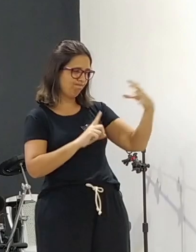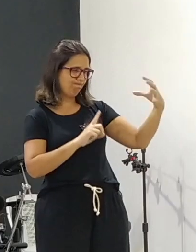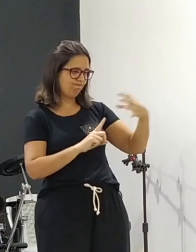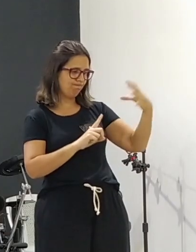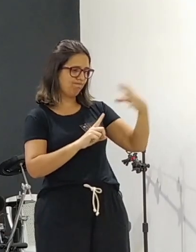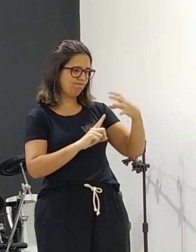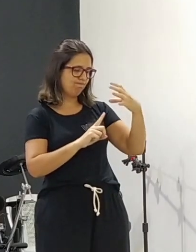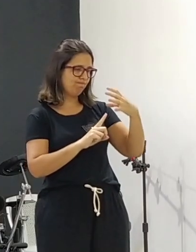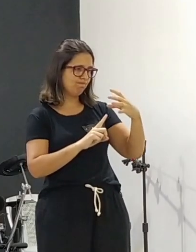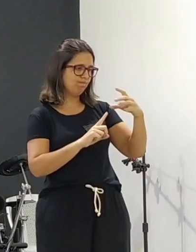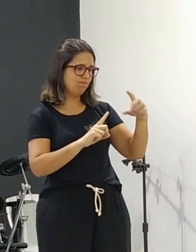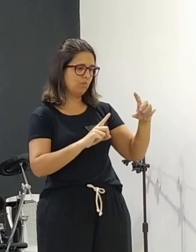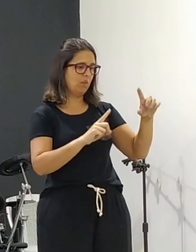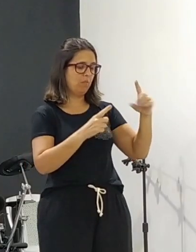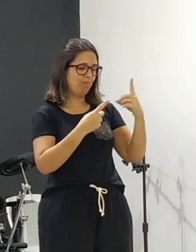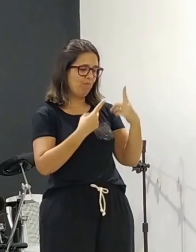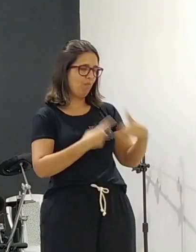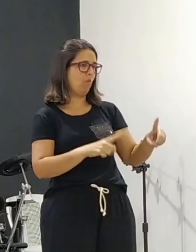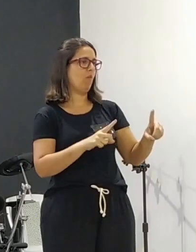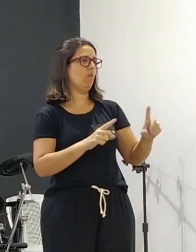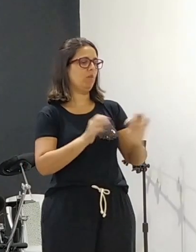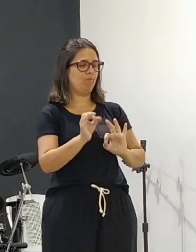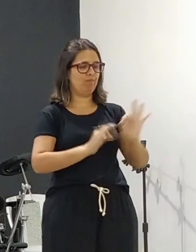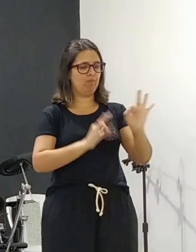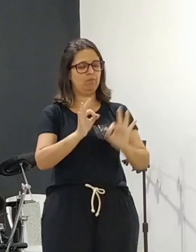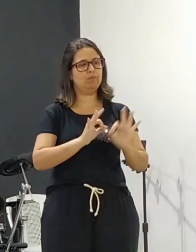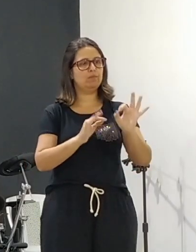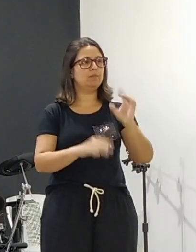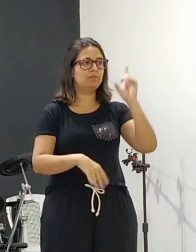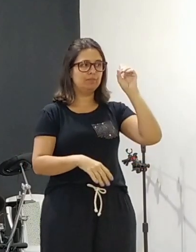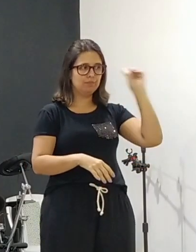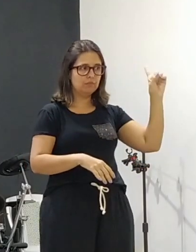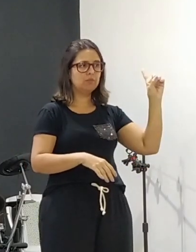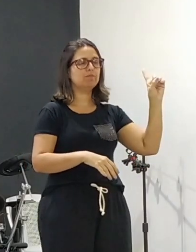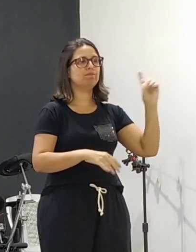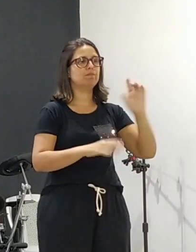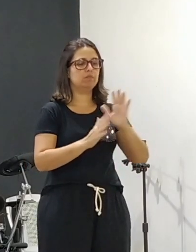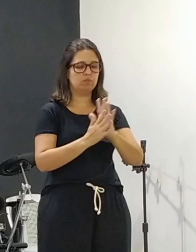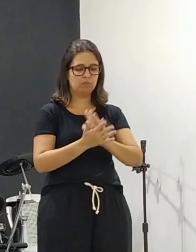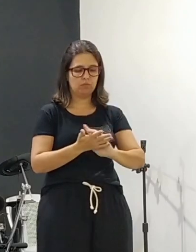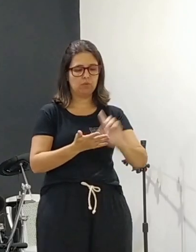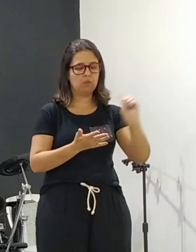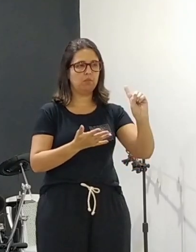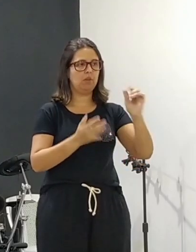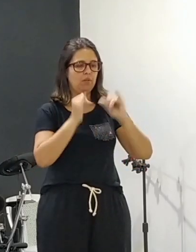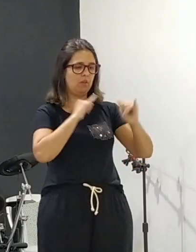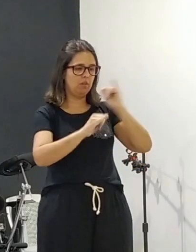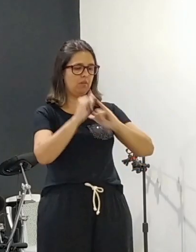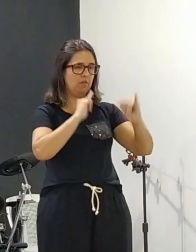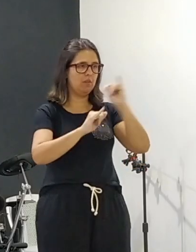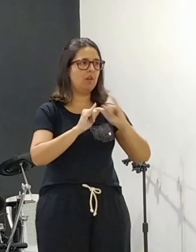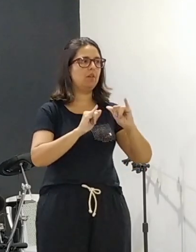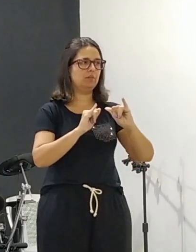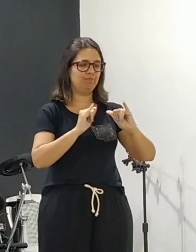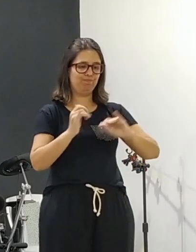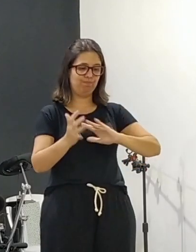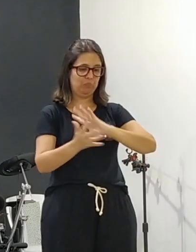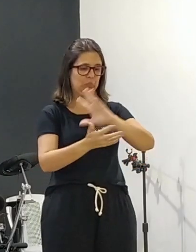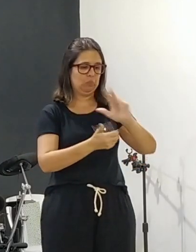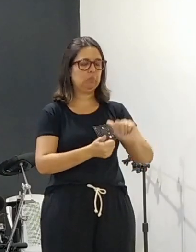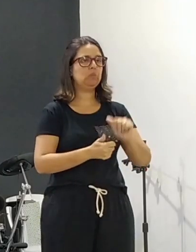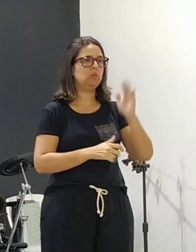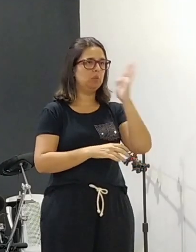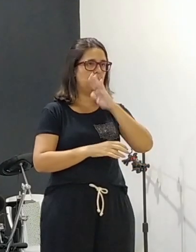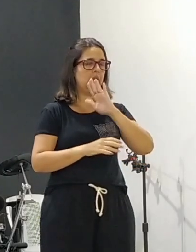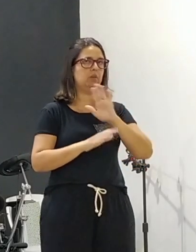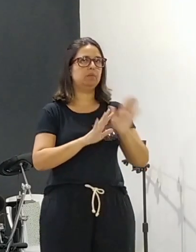contra os planos de Deus na nossa vida. Por toda a Bíblia somos avisados sobre o mundo. Em Romanos